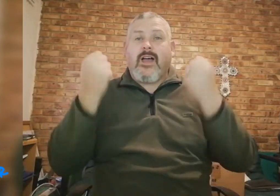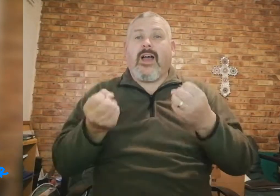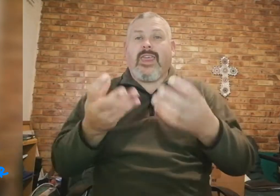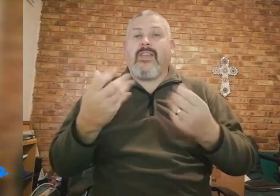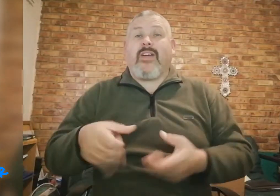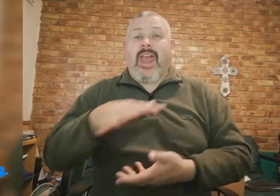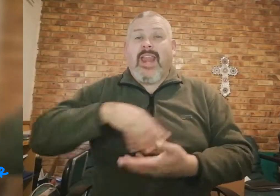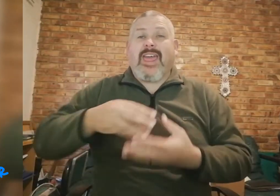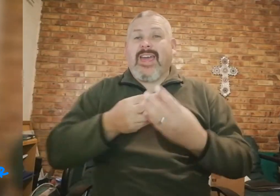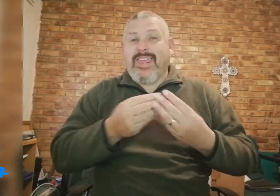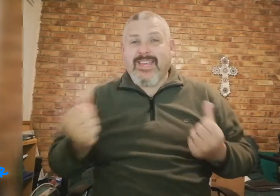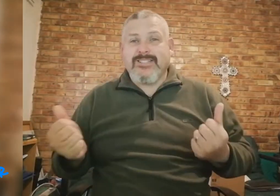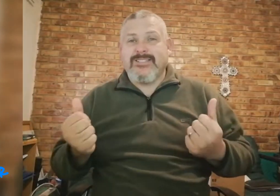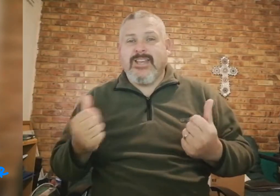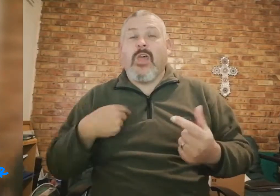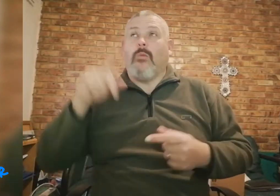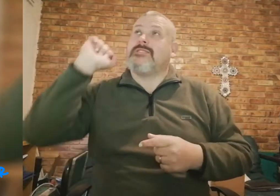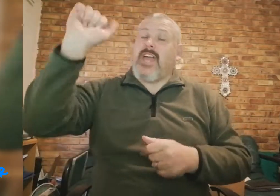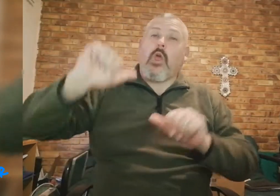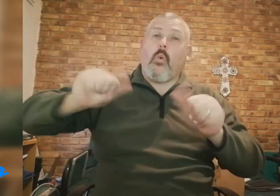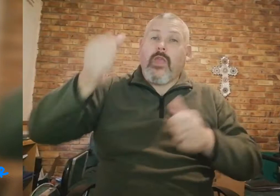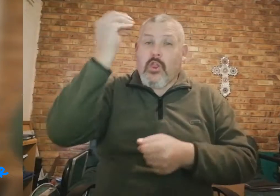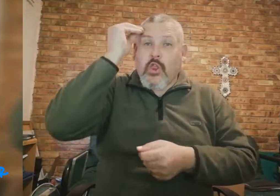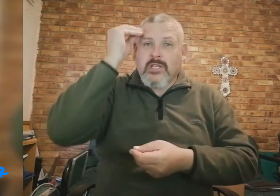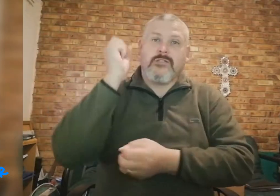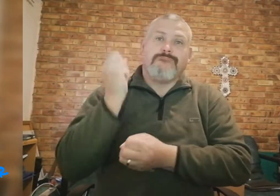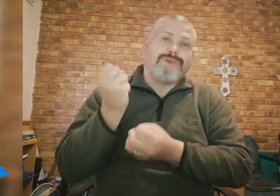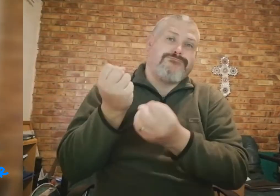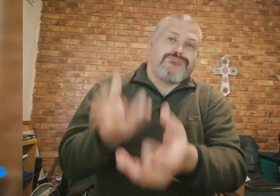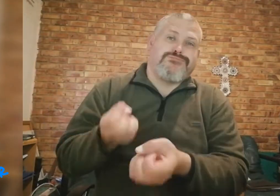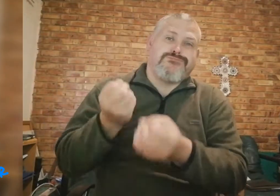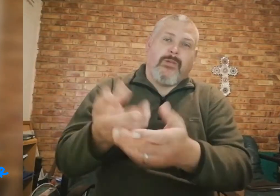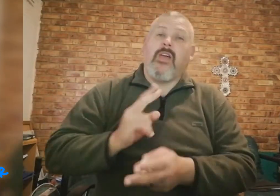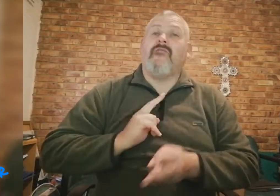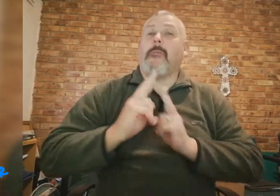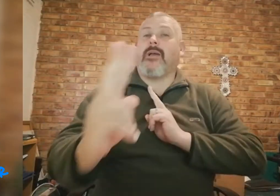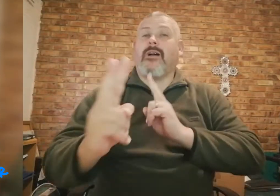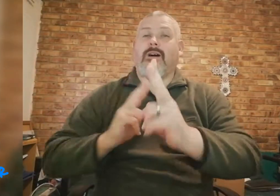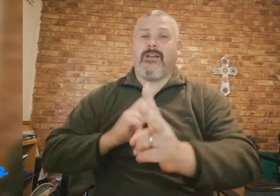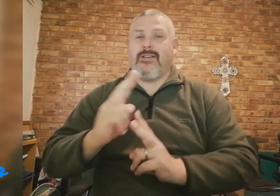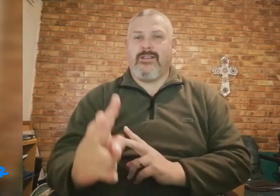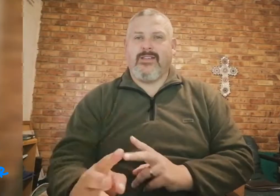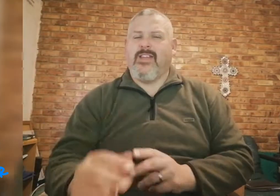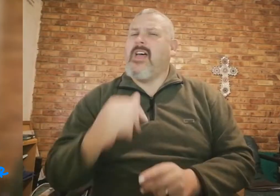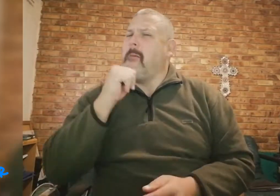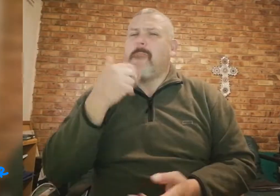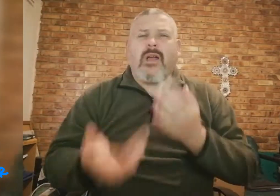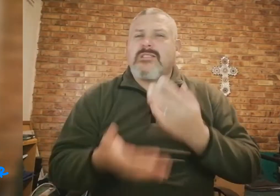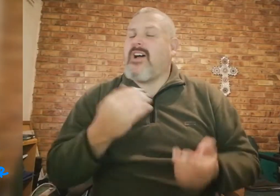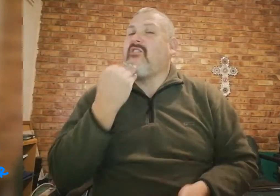kracht gegeef van die Heilige Geest om sy goeie nuus te mekaar. Mag jy saak